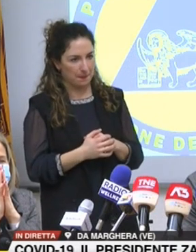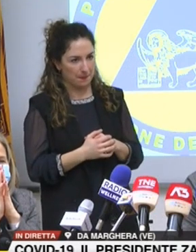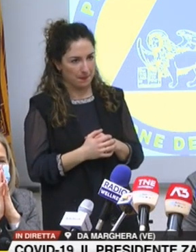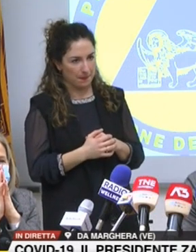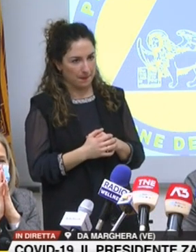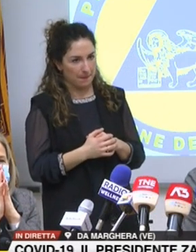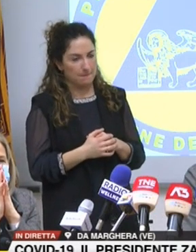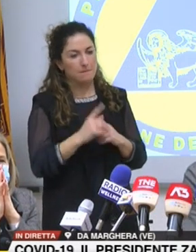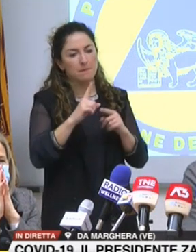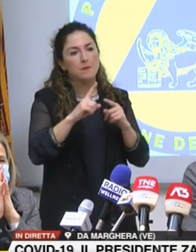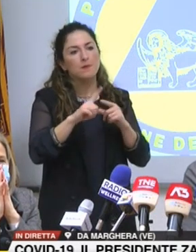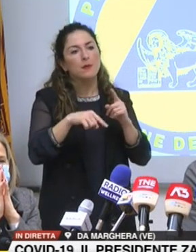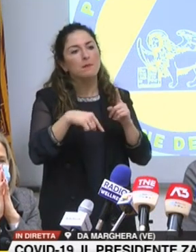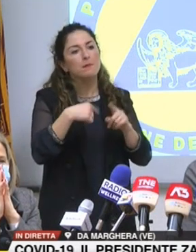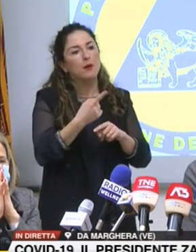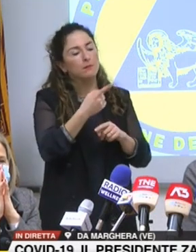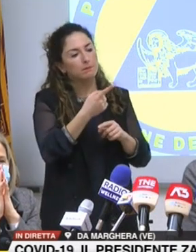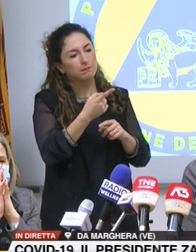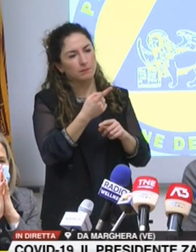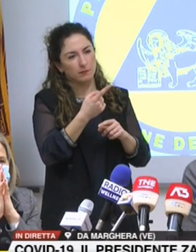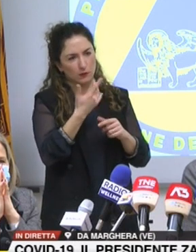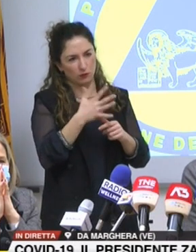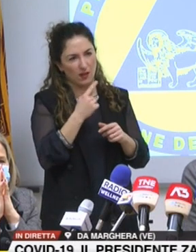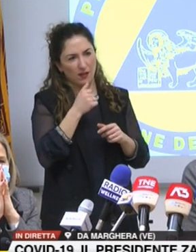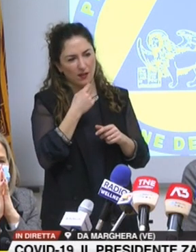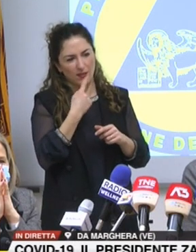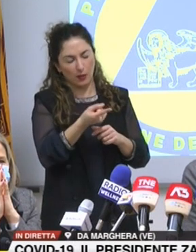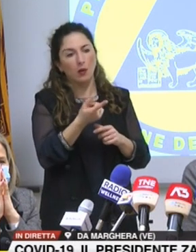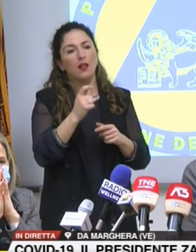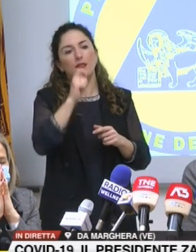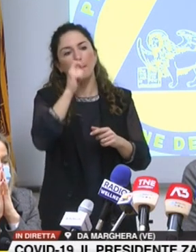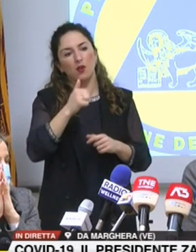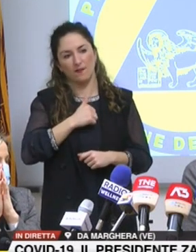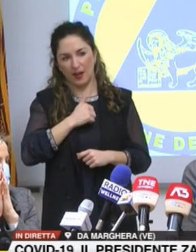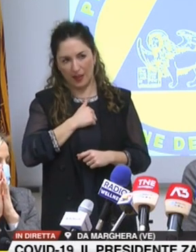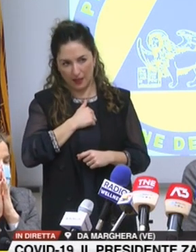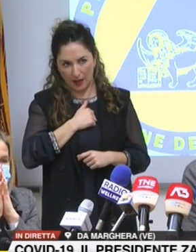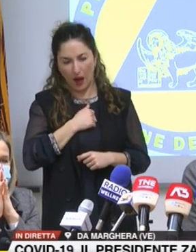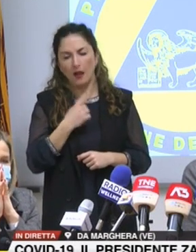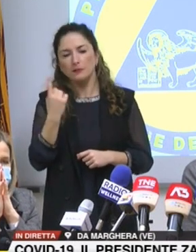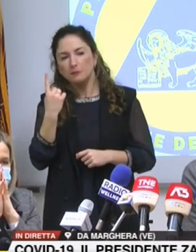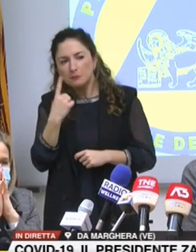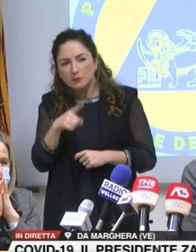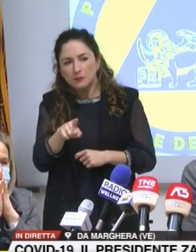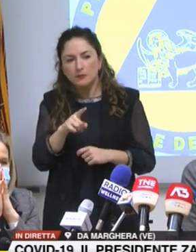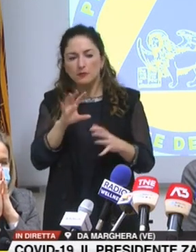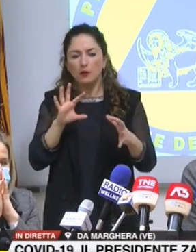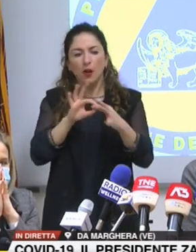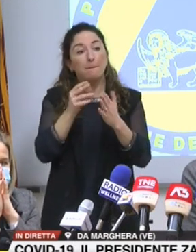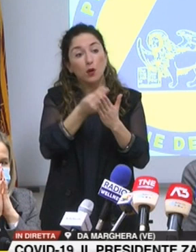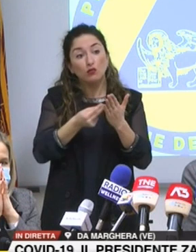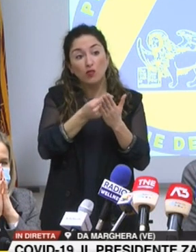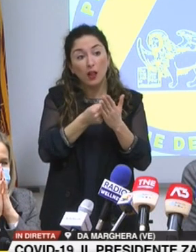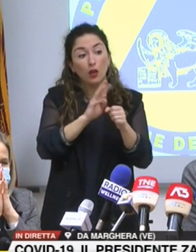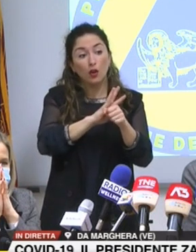mi ha preceduto prima nella domanda, volevo chiederle dei tamponi fai da te. Allora, questi fanno parte un po' anche del progetto Covid